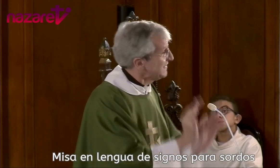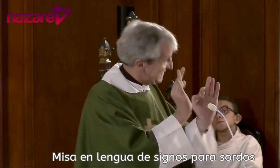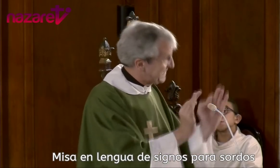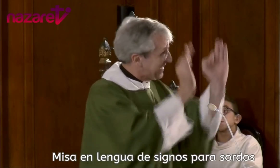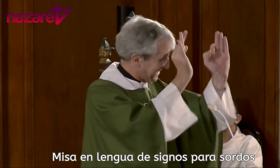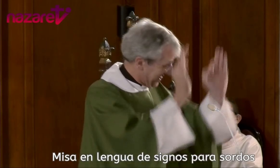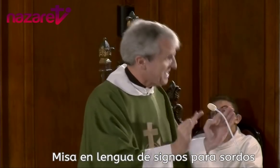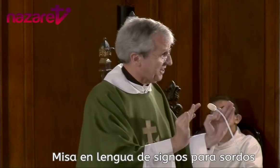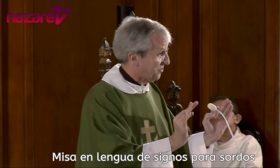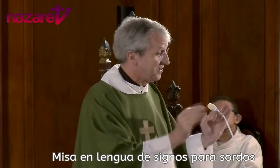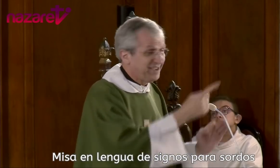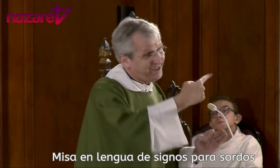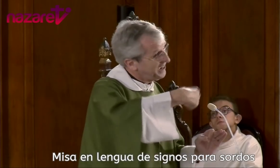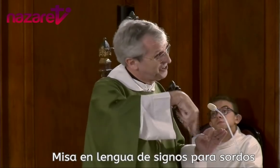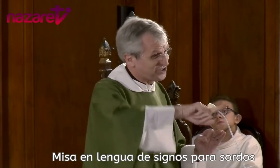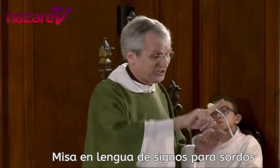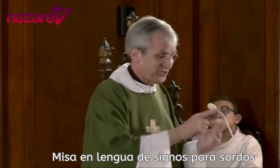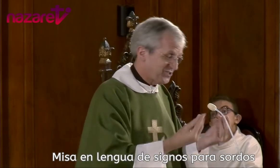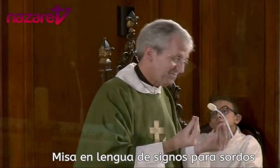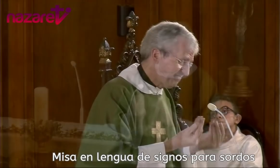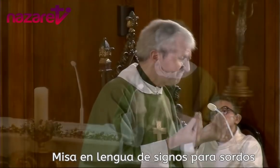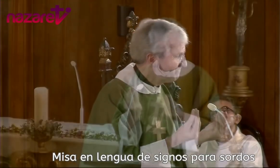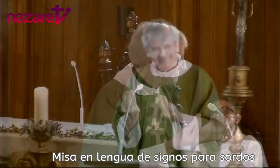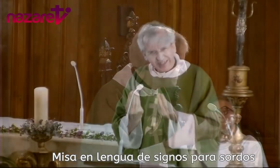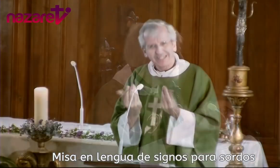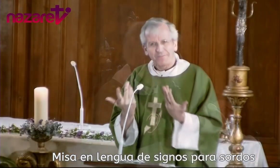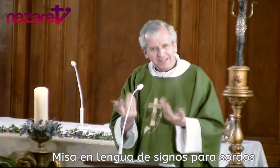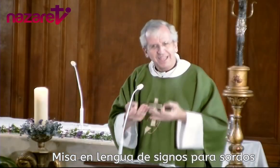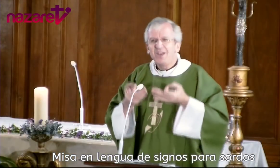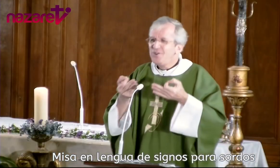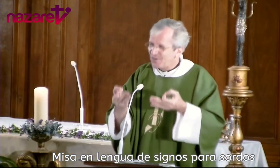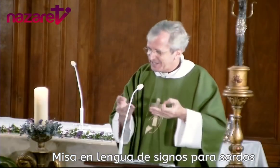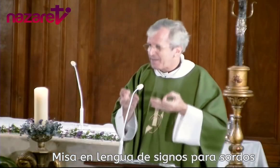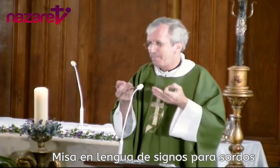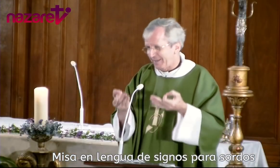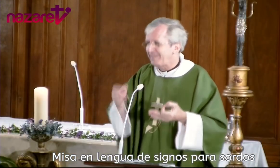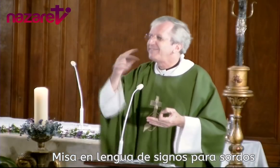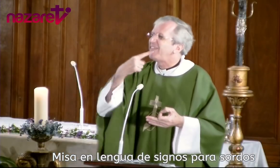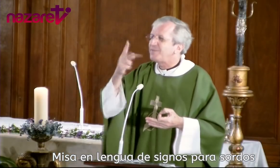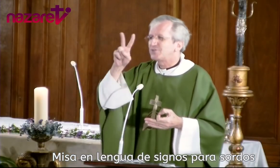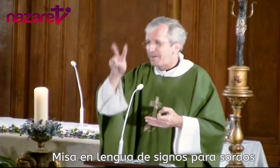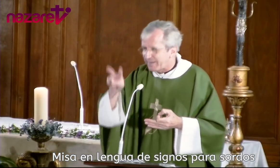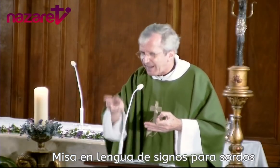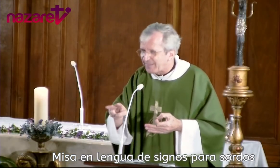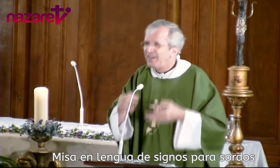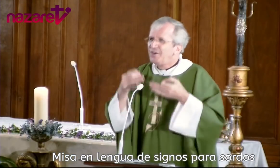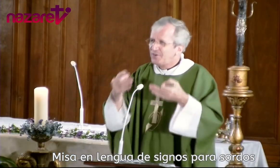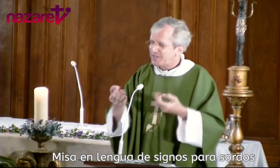sí que es cierto. En nosotros, tristemente, no siempre decimos la verdad, no siempre